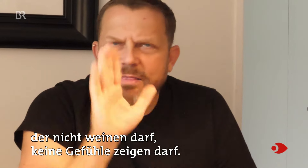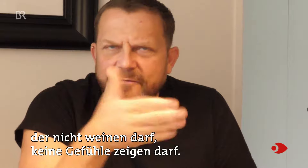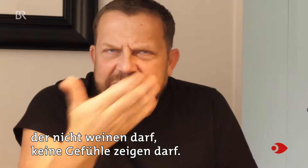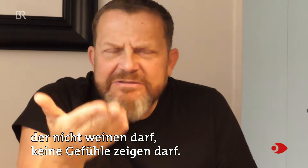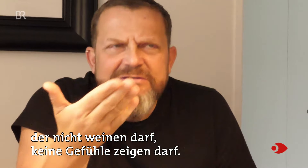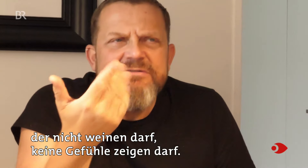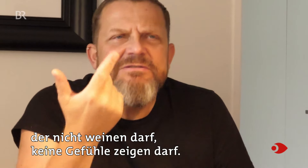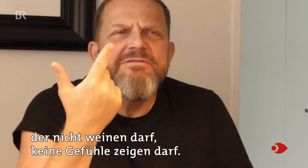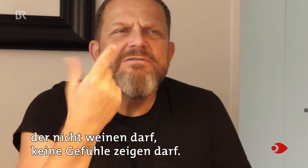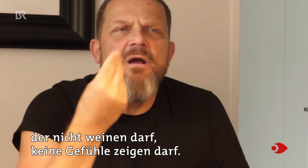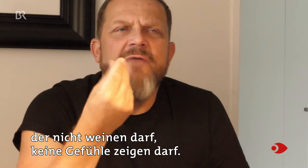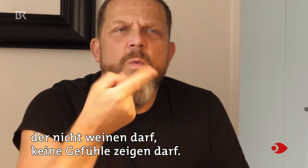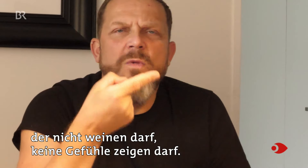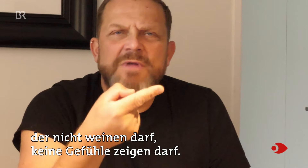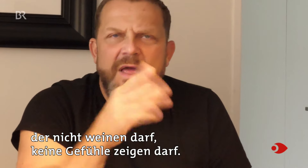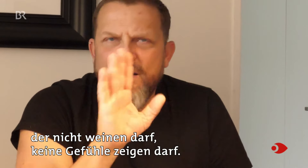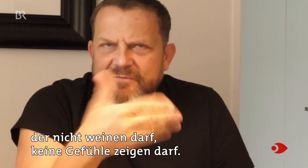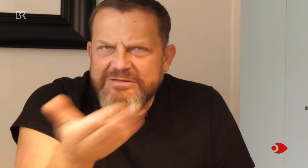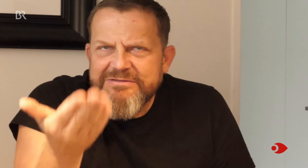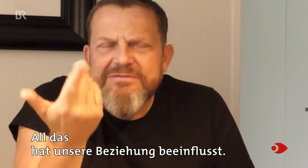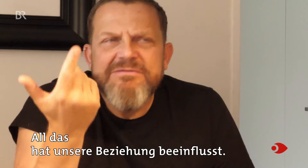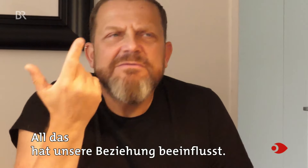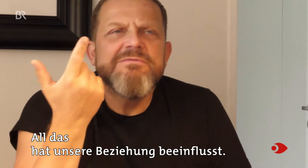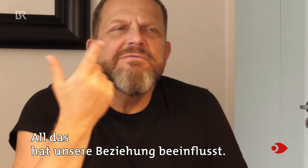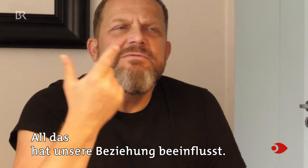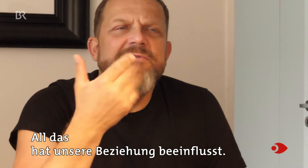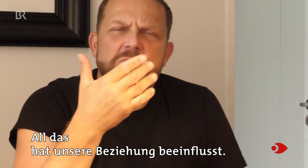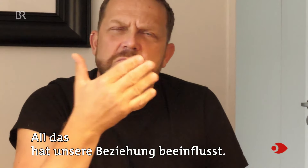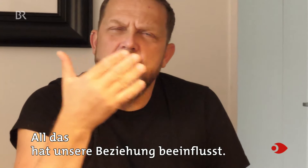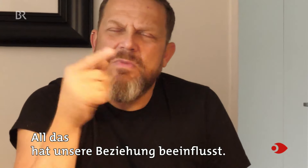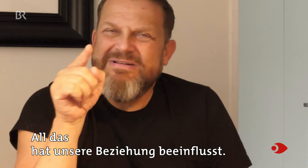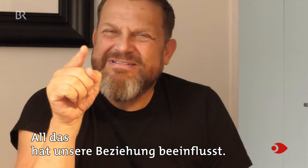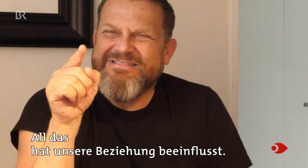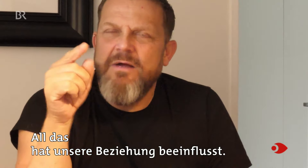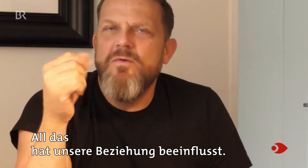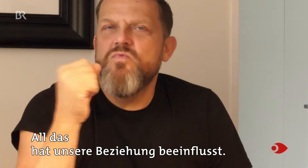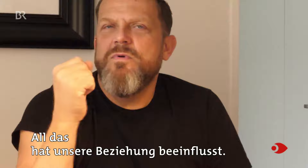darf, keine Gefühle zeigen darf. All das hat unsere Beziehung beeinflusst.